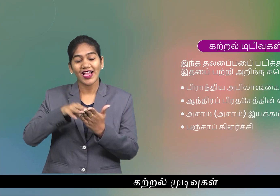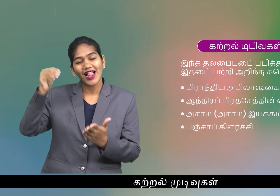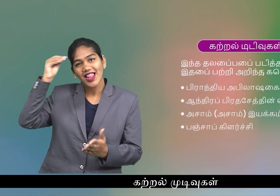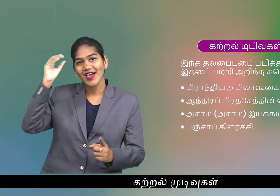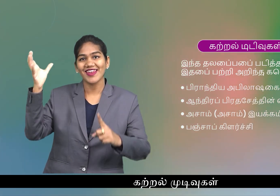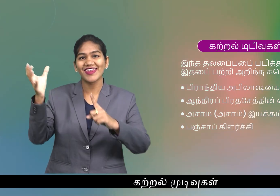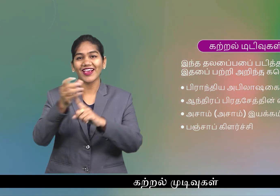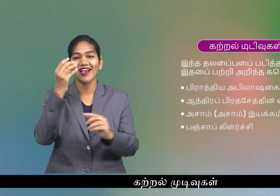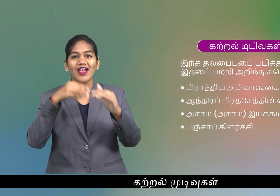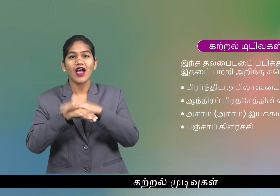கற்றுக்கொள்வீர்கள்.